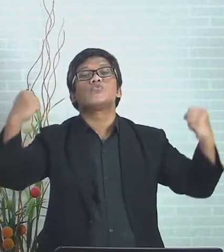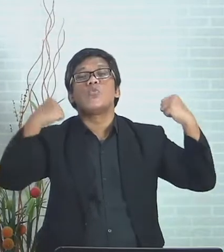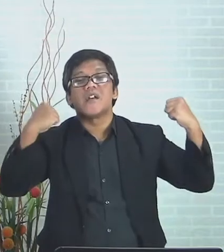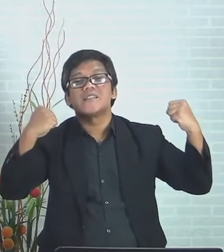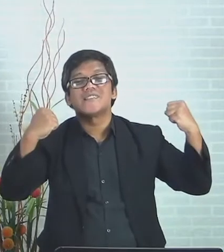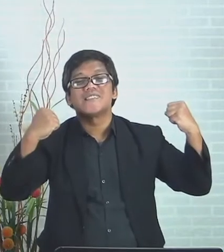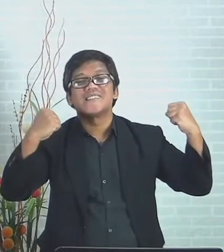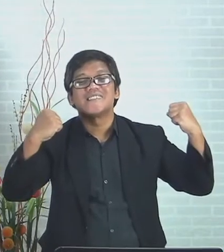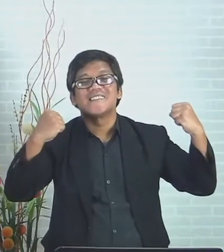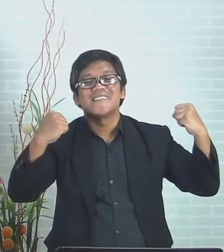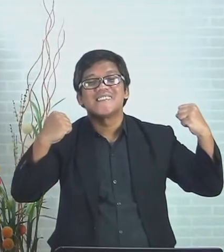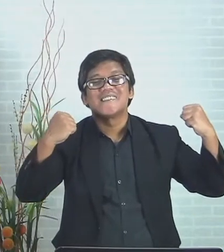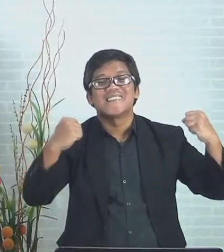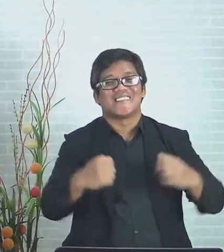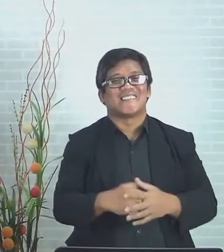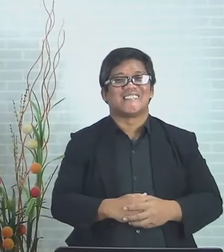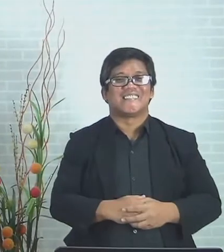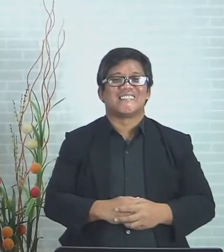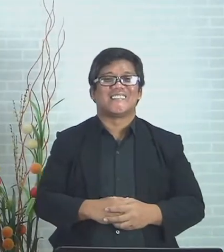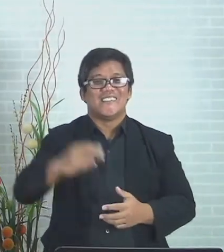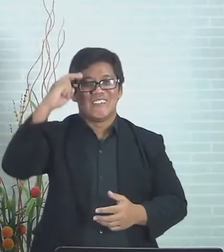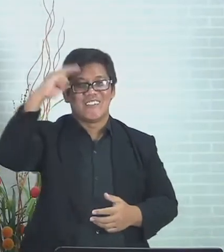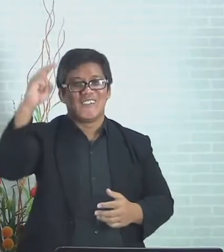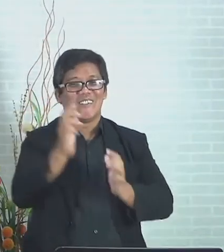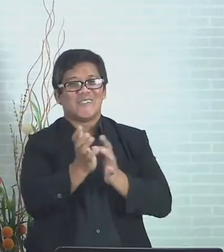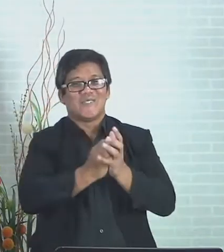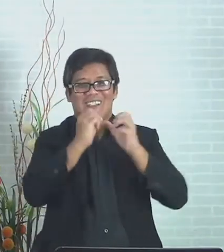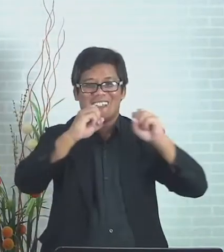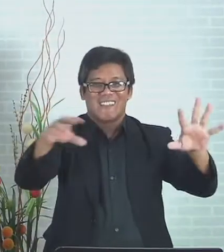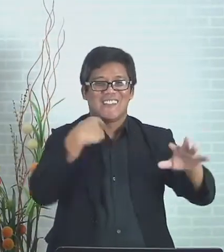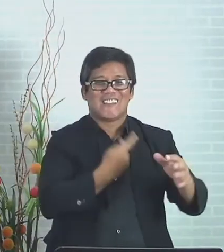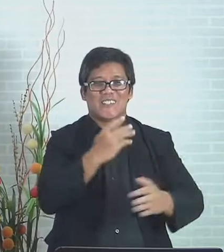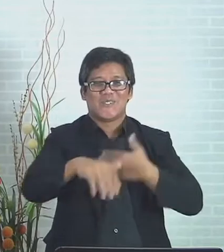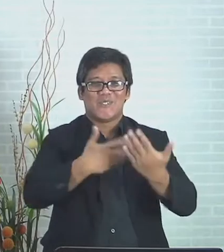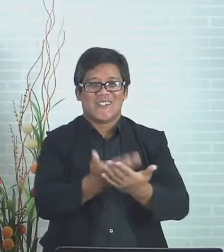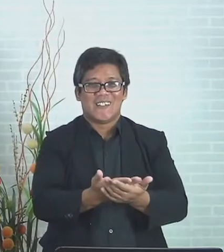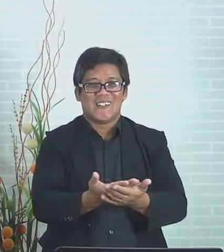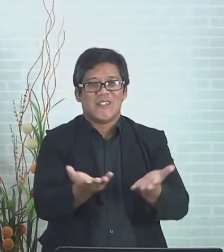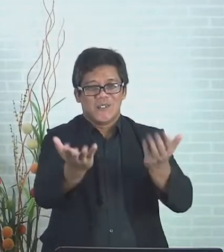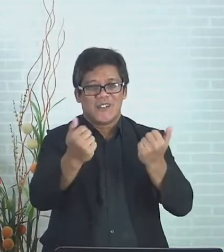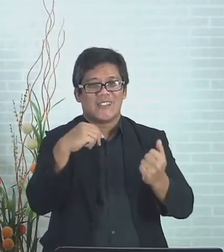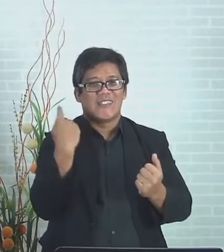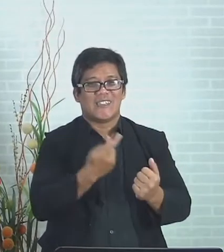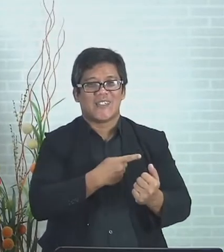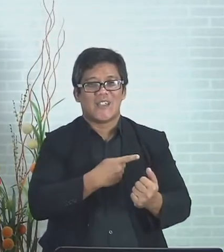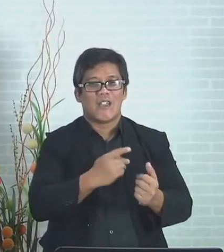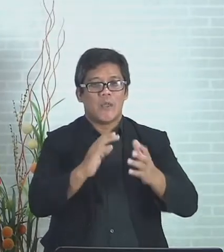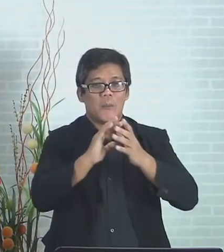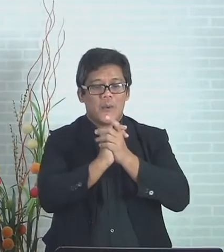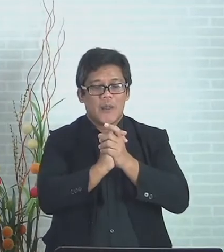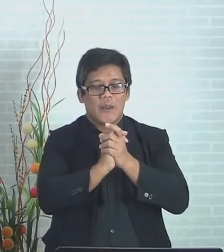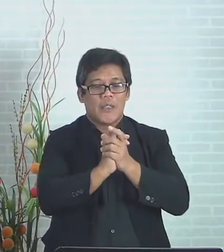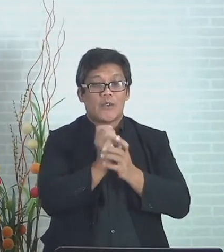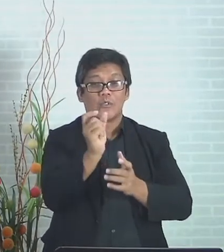demi kemenangan Tuhan Yesus memberkati kita semua Mari kita berdoa untuk